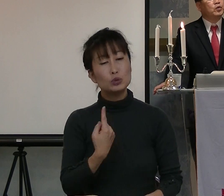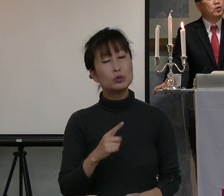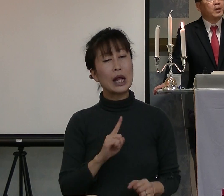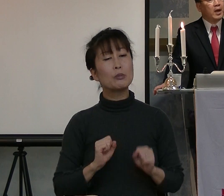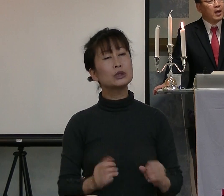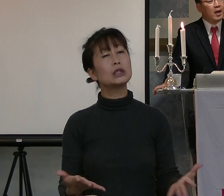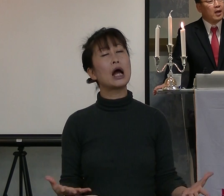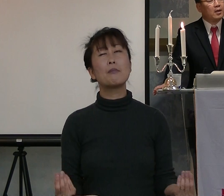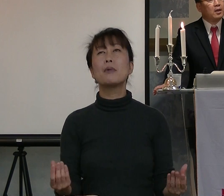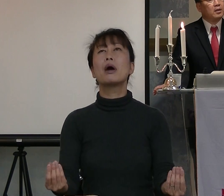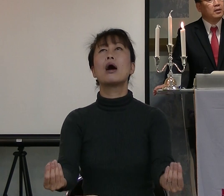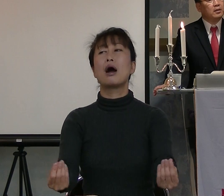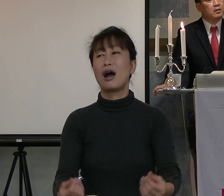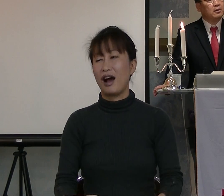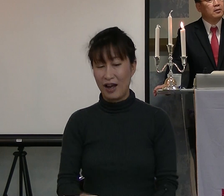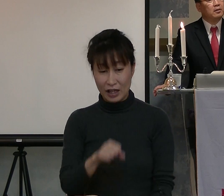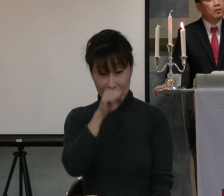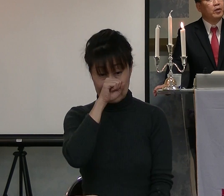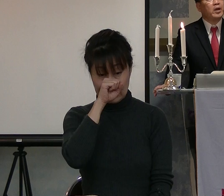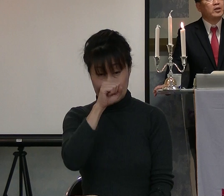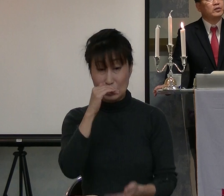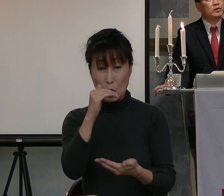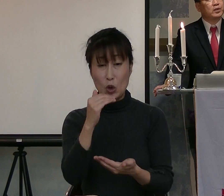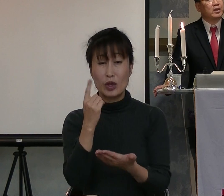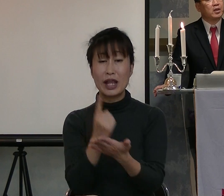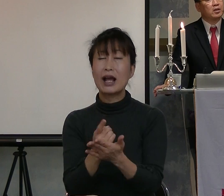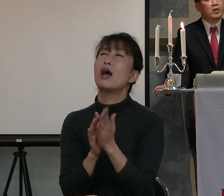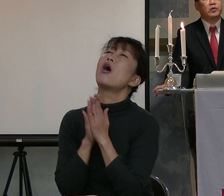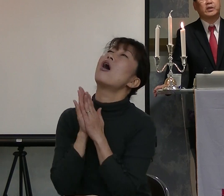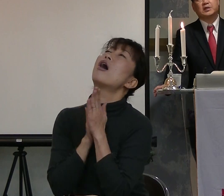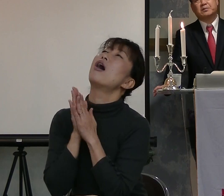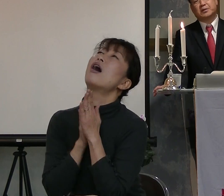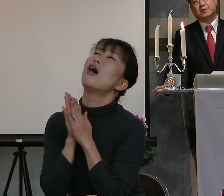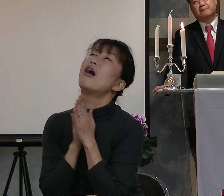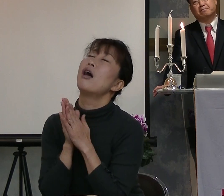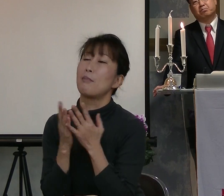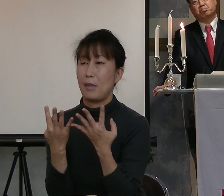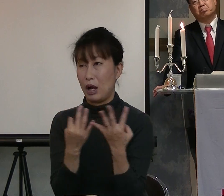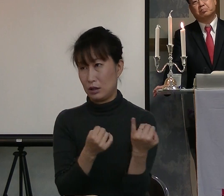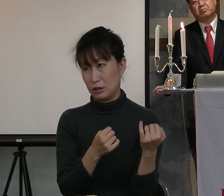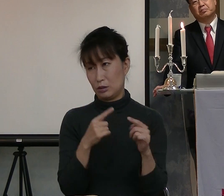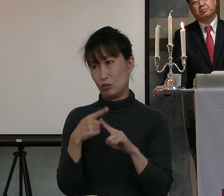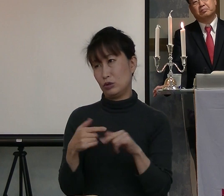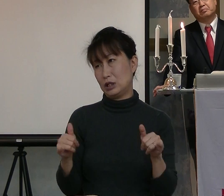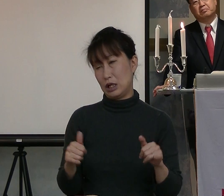いいことばっかりお願いする方が結構いらっしゃいます。